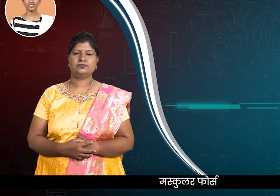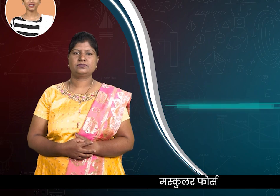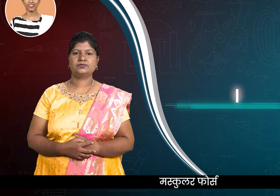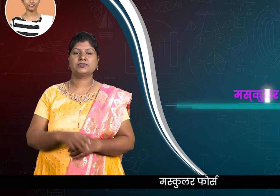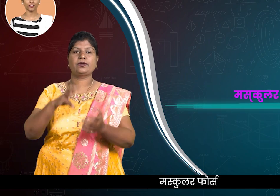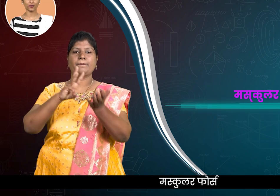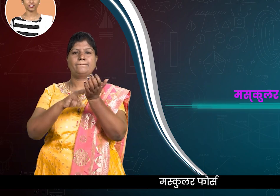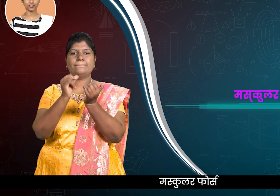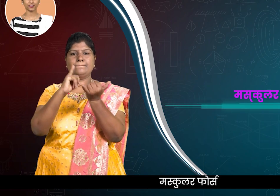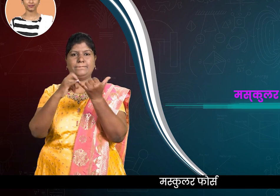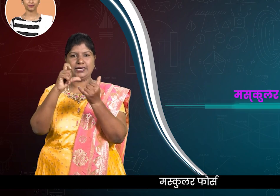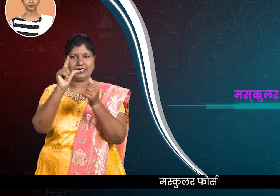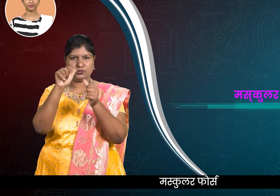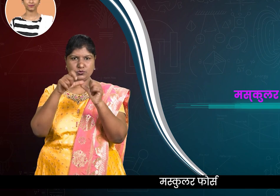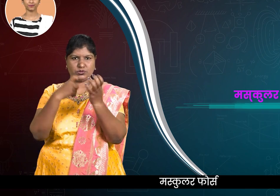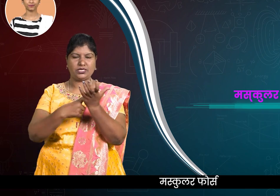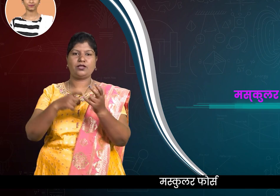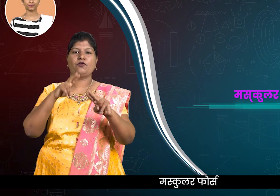मस्क्यूलर फोर्स।